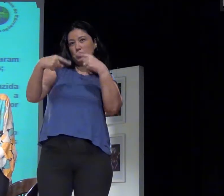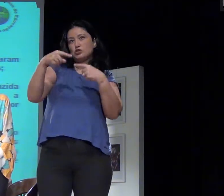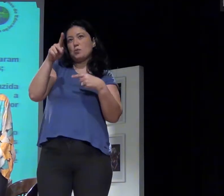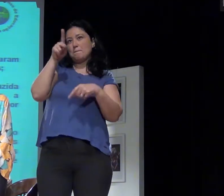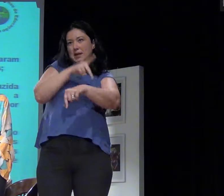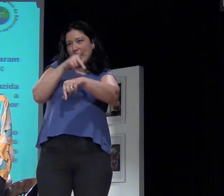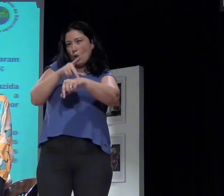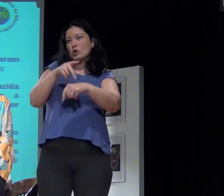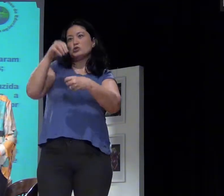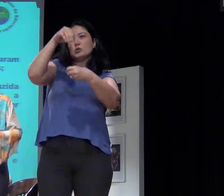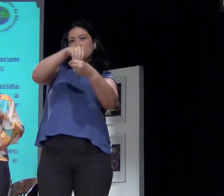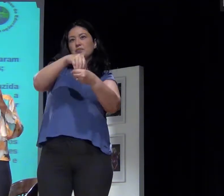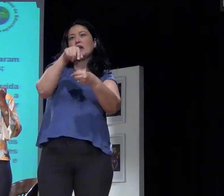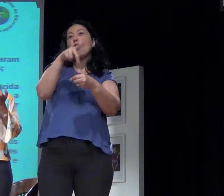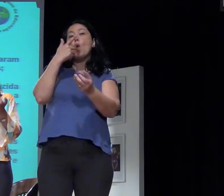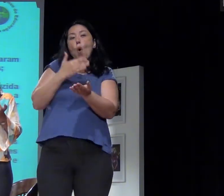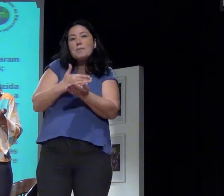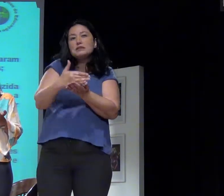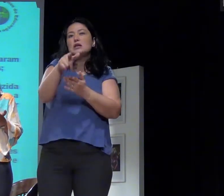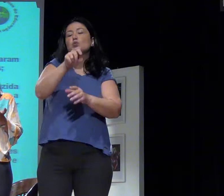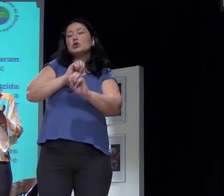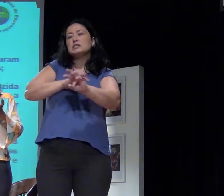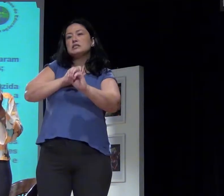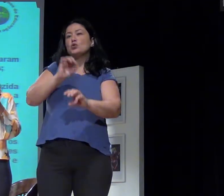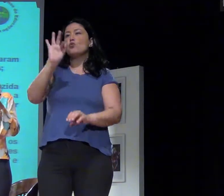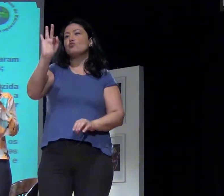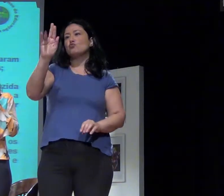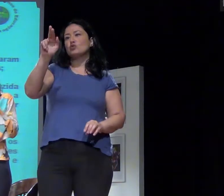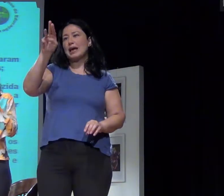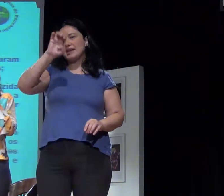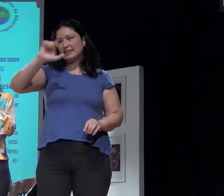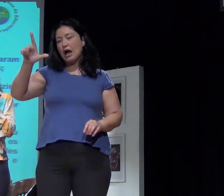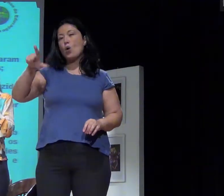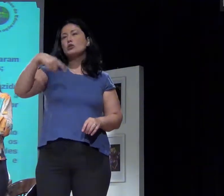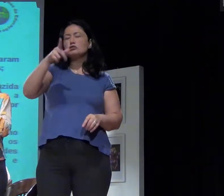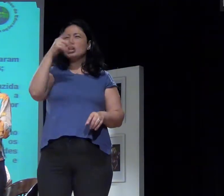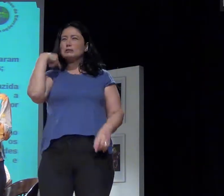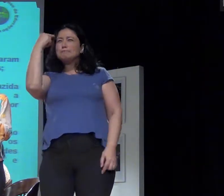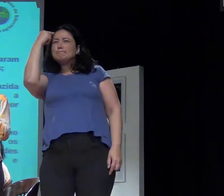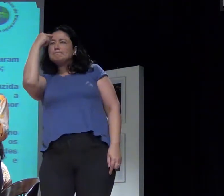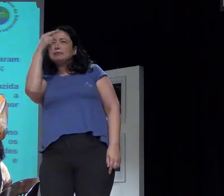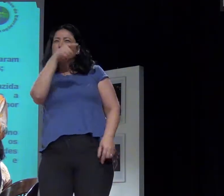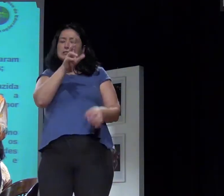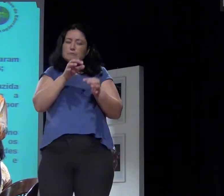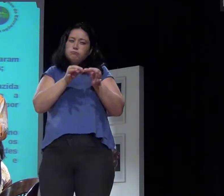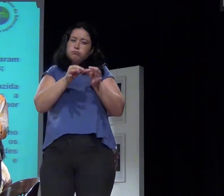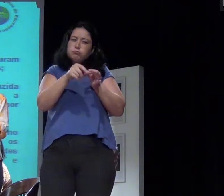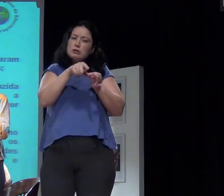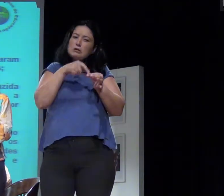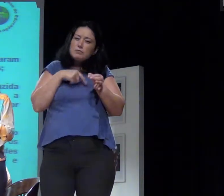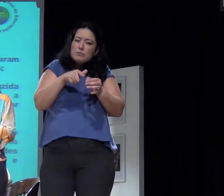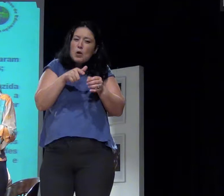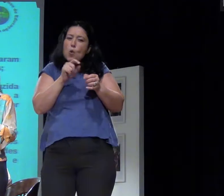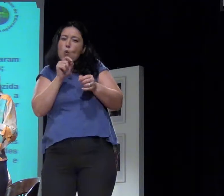projeto político-pedagógico, começando no ensino fundamental, a gente já está nessa linha de trabalho de incluir dentro do